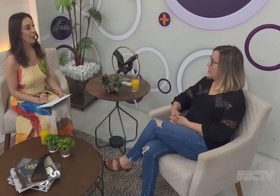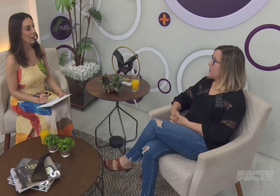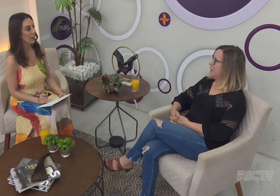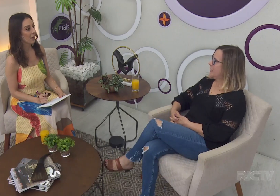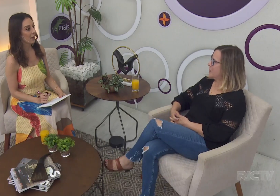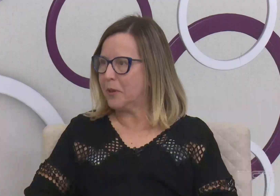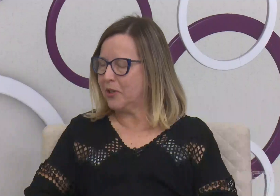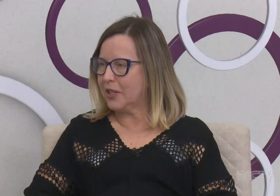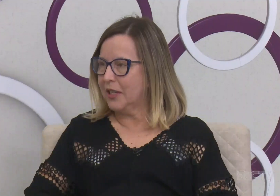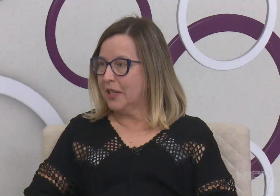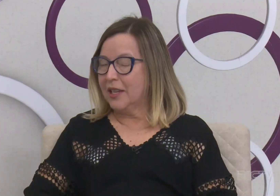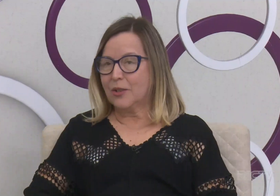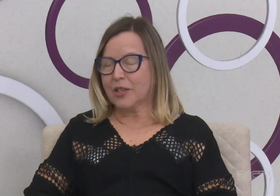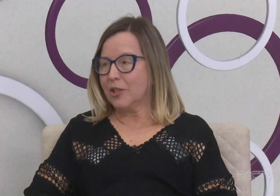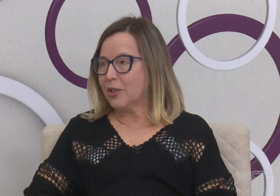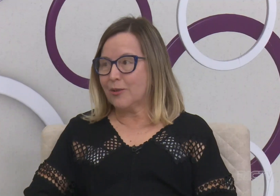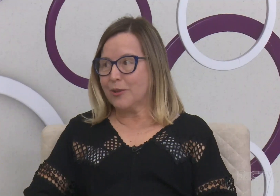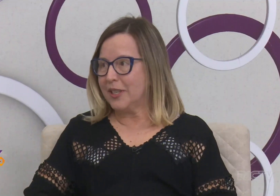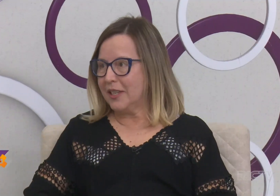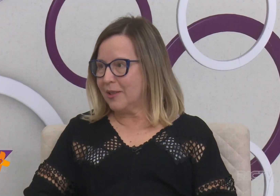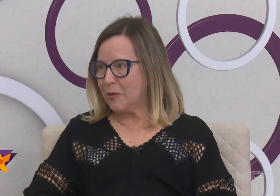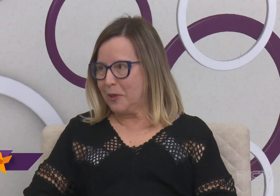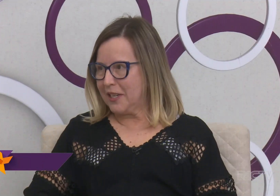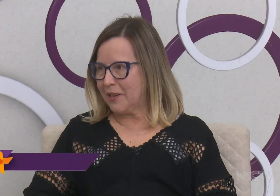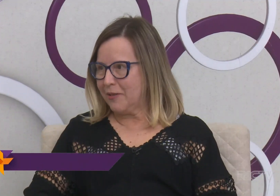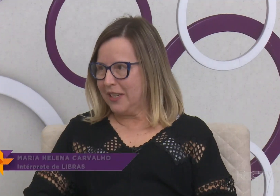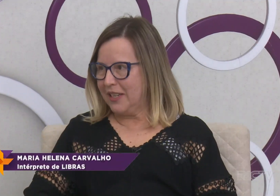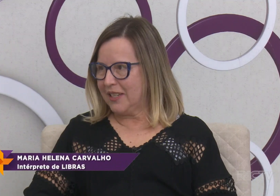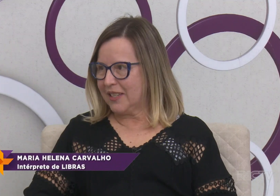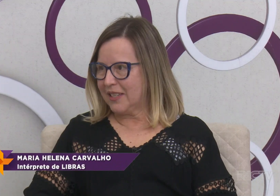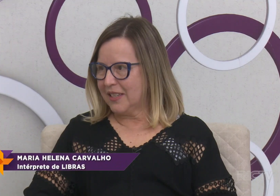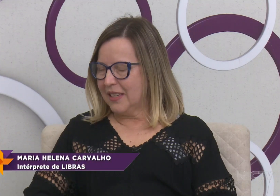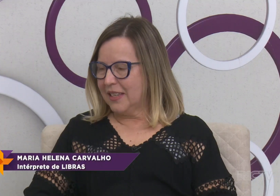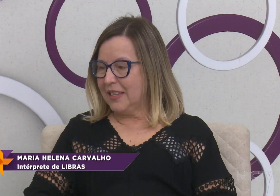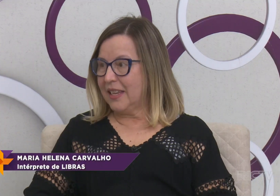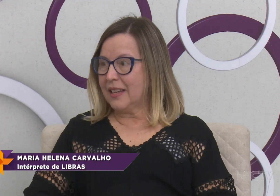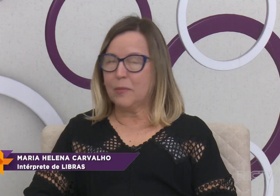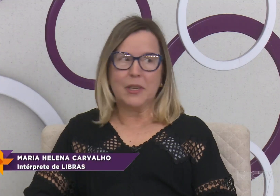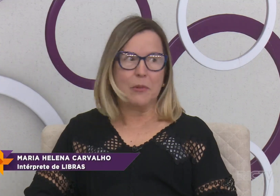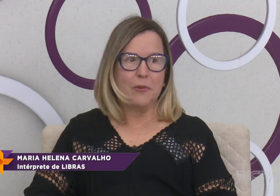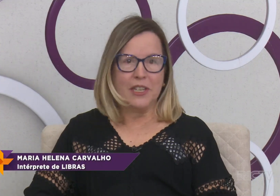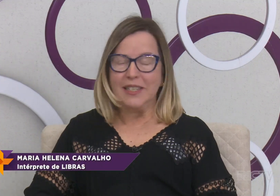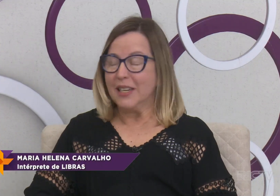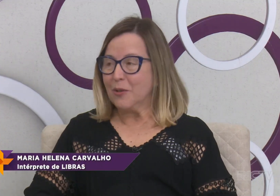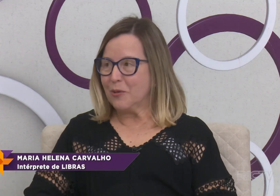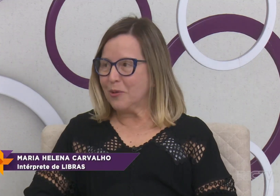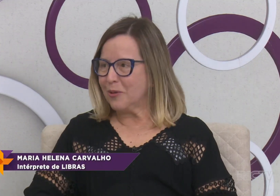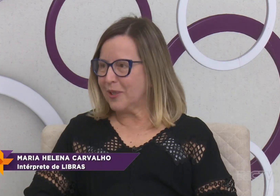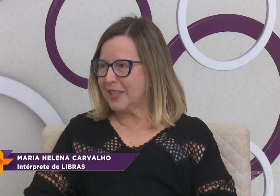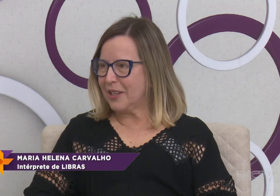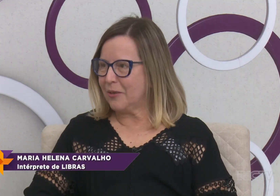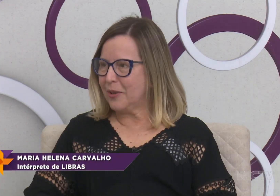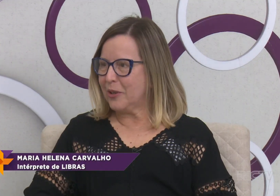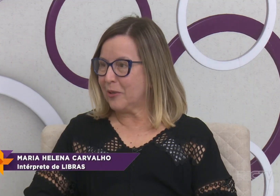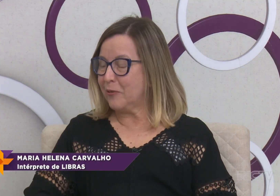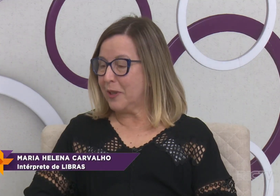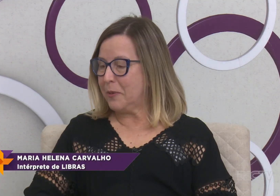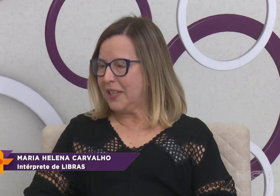tinha uma intérprete. Só que a gente não conseguia se comunicar com eles. E ela mesma oferecia cursos, então, eu resolvi aprender.